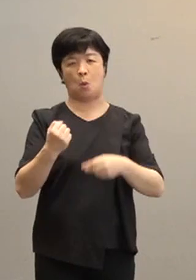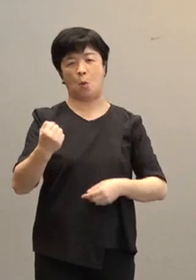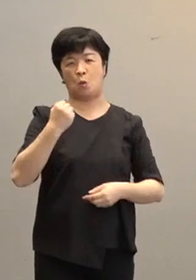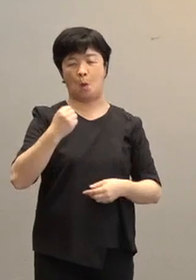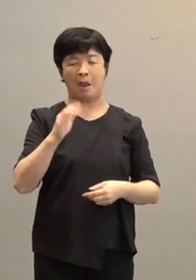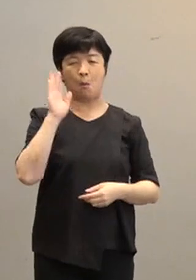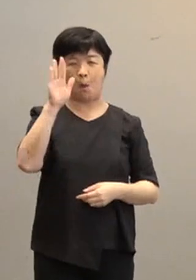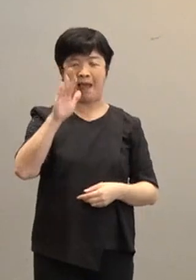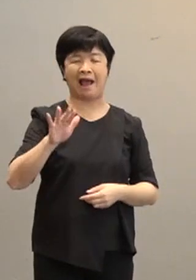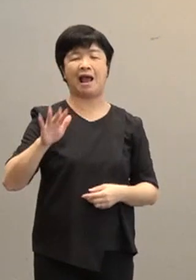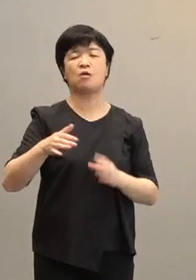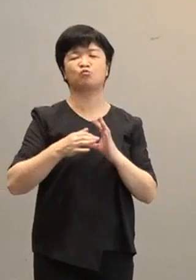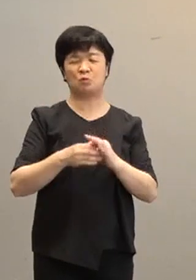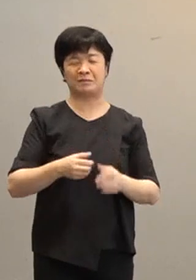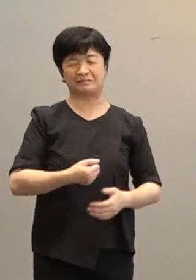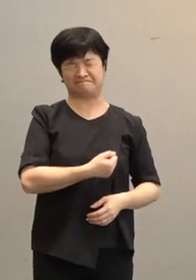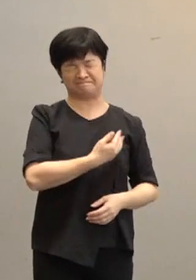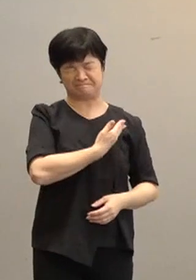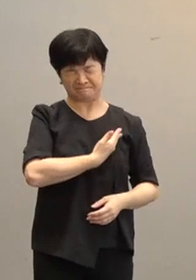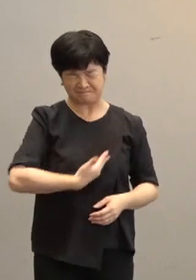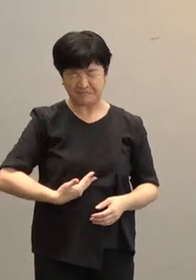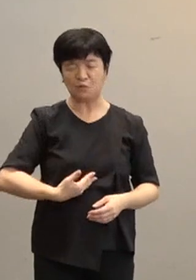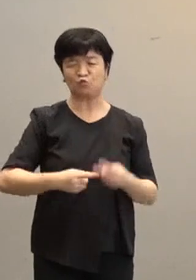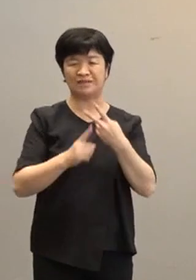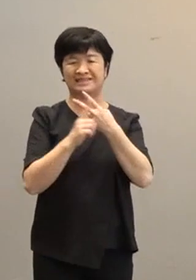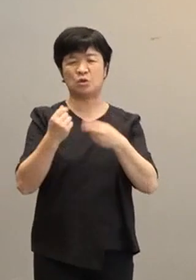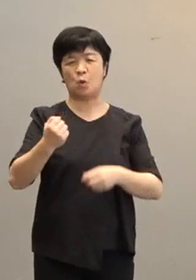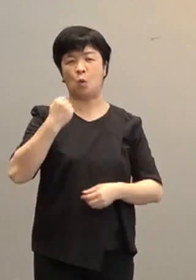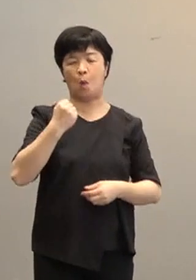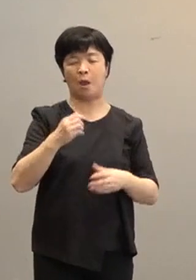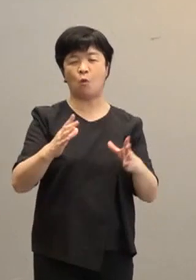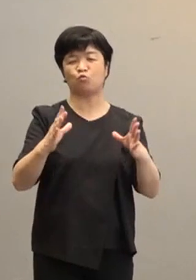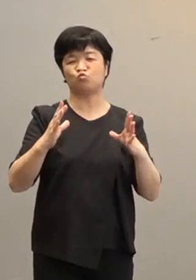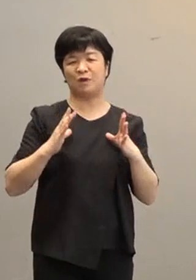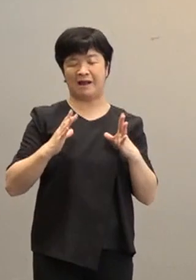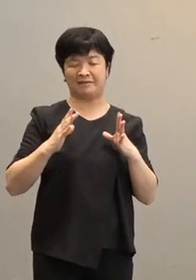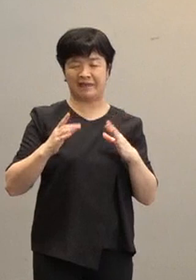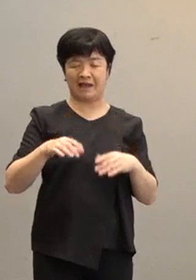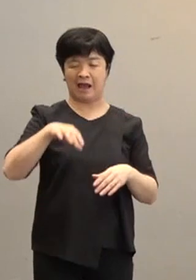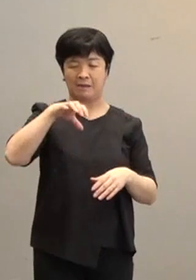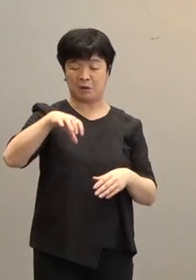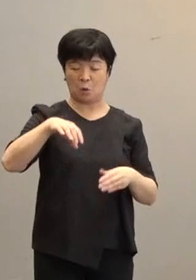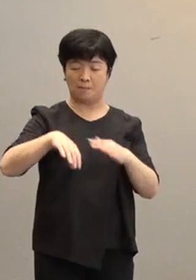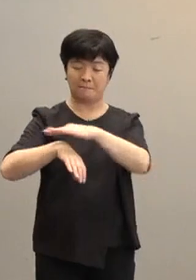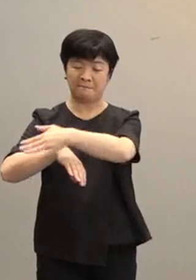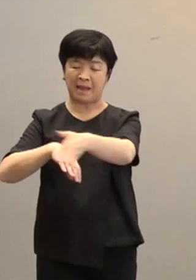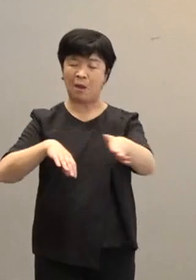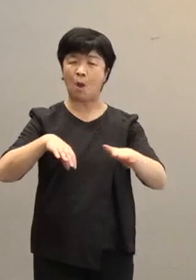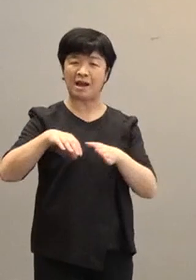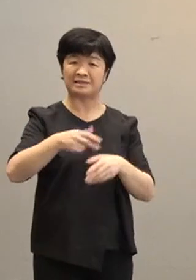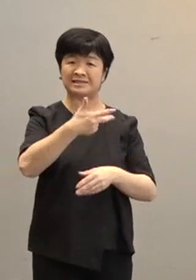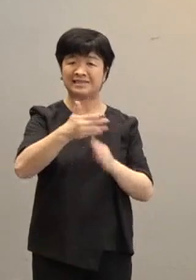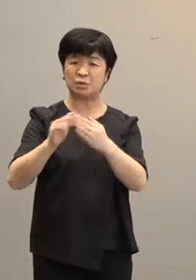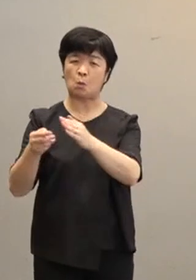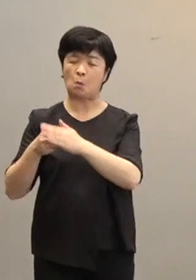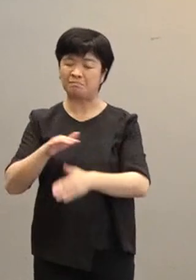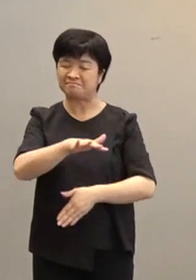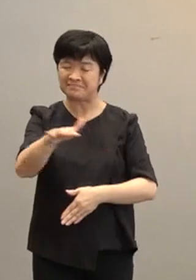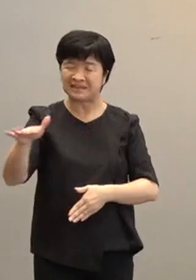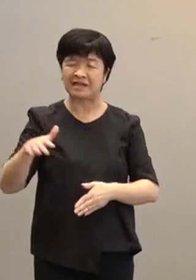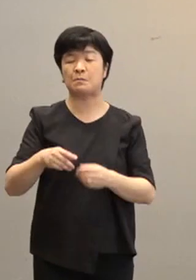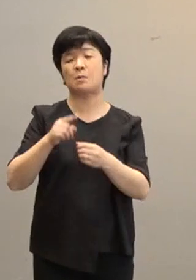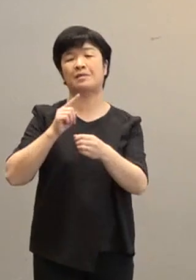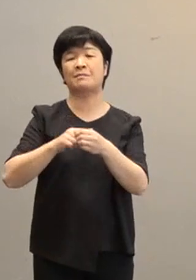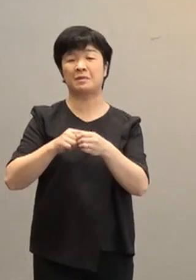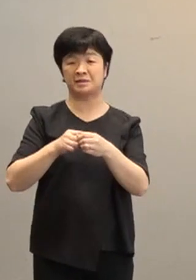の決断の中でこの機能強化を受け入れた周辺市町の皆様方のためにもですね、この空港アクセスを改善を